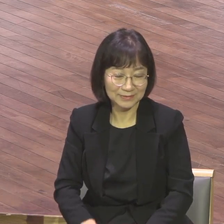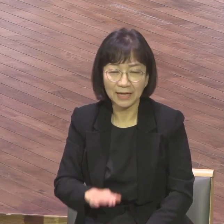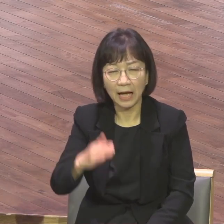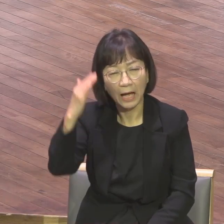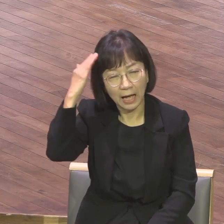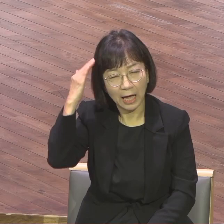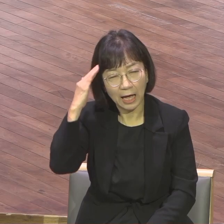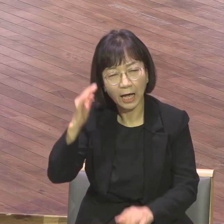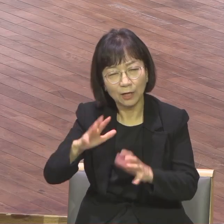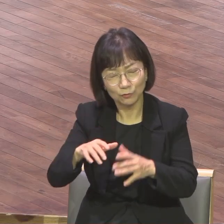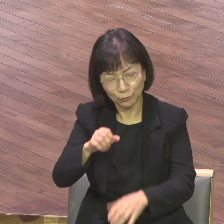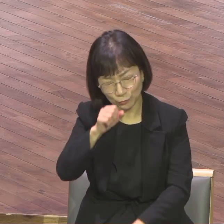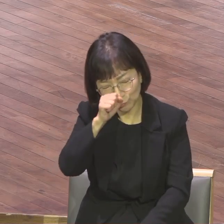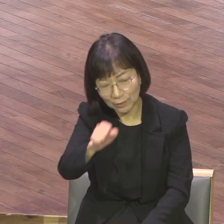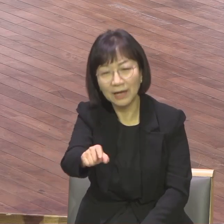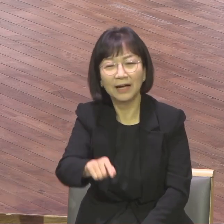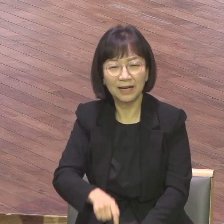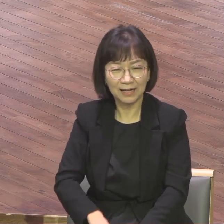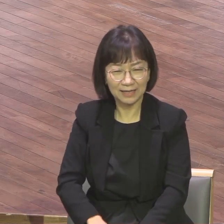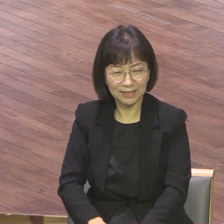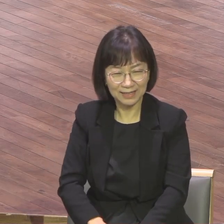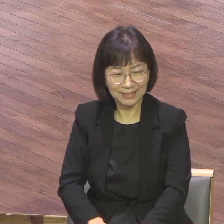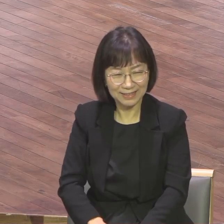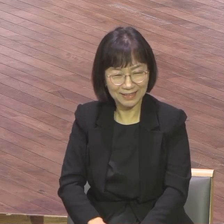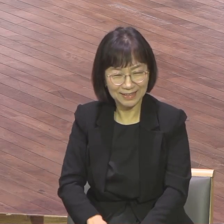한국이 얼마나 살기 좋은지 아시길 바랍니다.